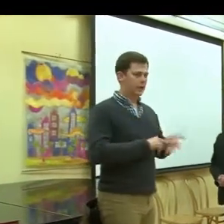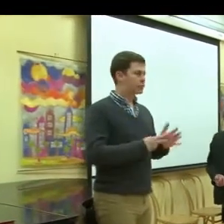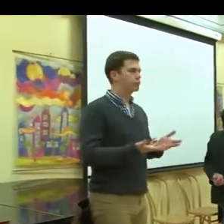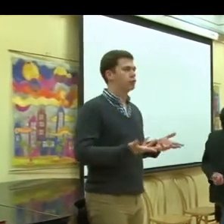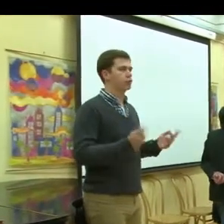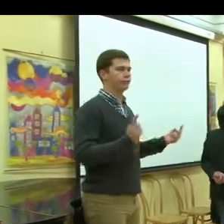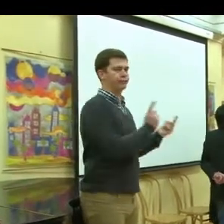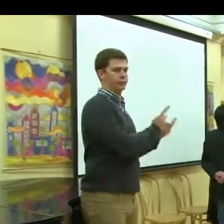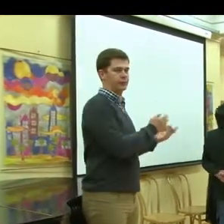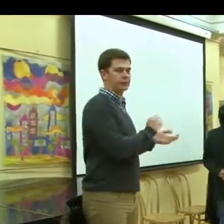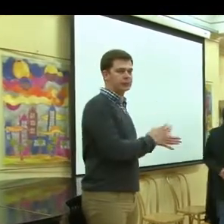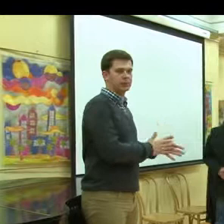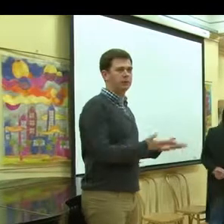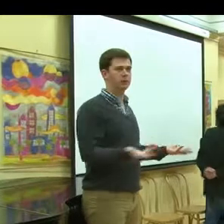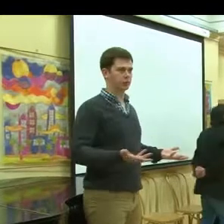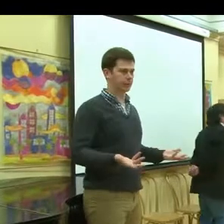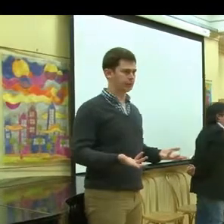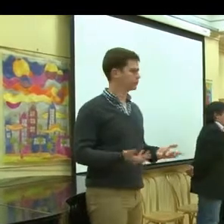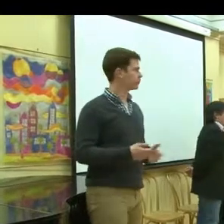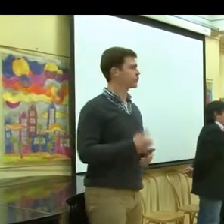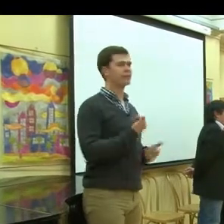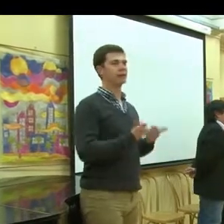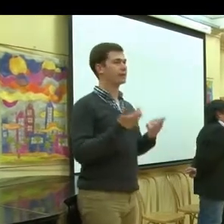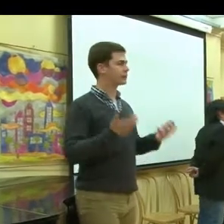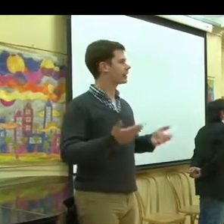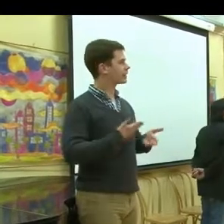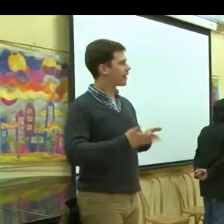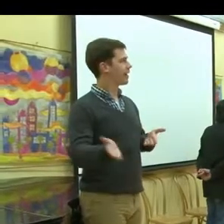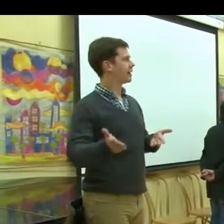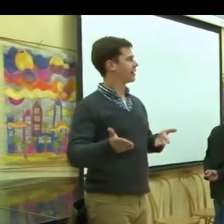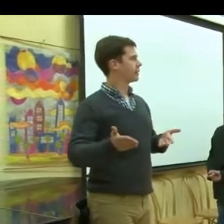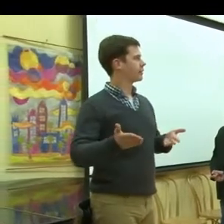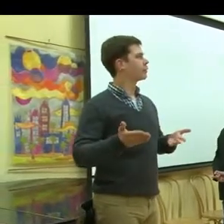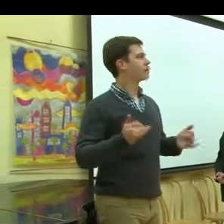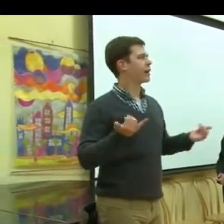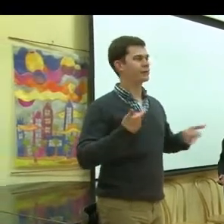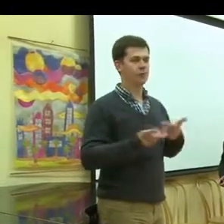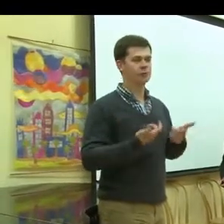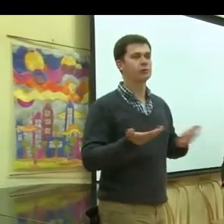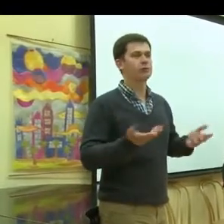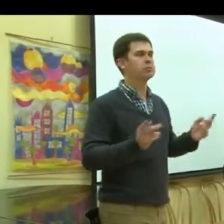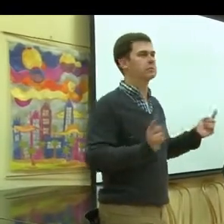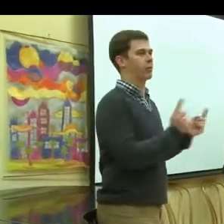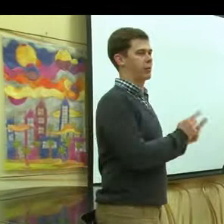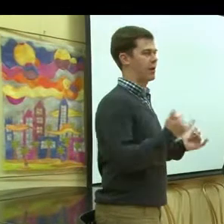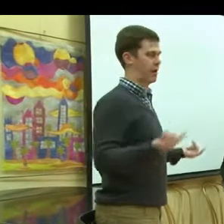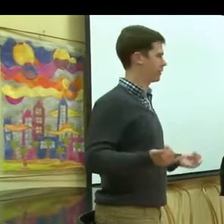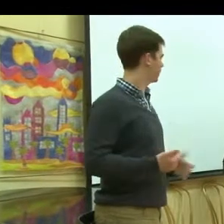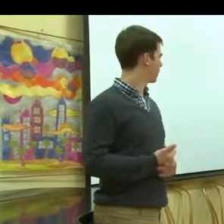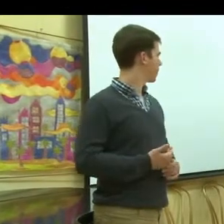tańcem, jeżeli ktoś zachwycił się wami i chciałby nie kończyć tego spotkania na tym jednym wieczorze? Gdzie was można znaleźć?